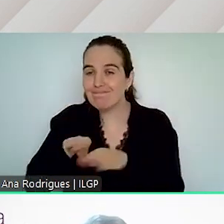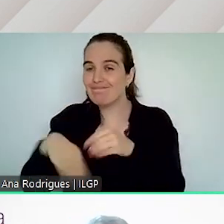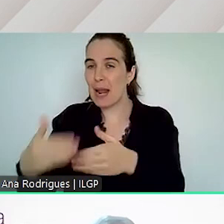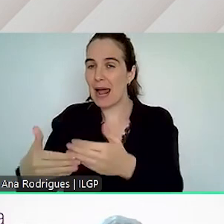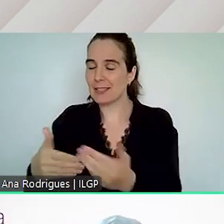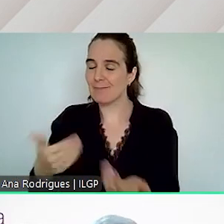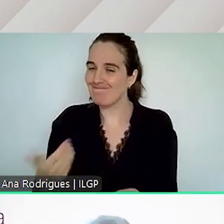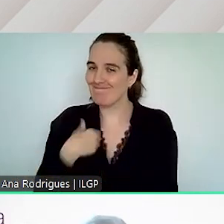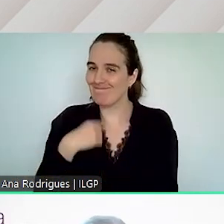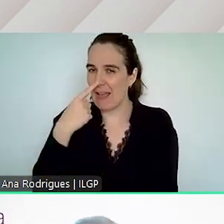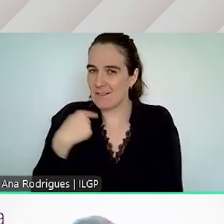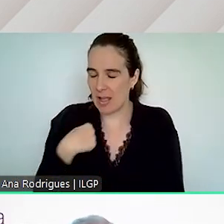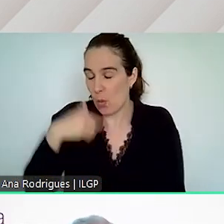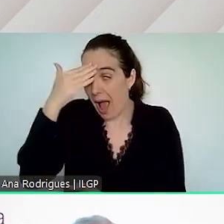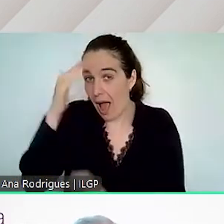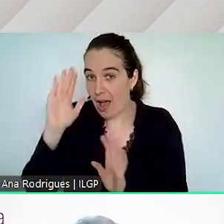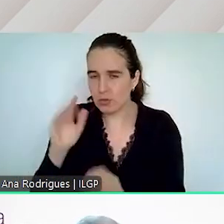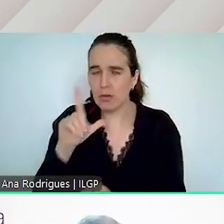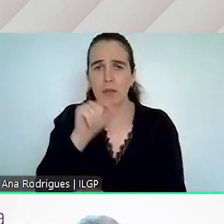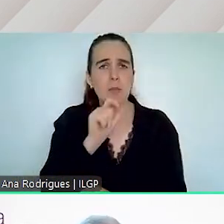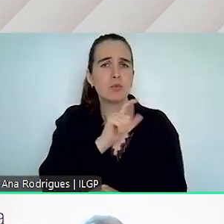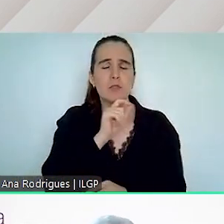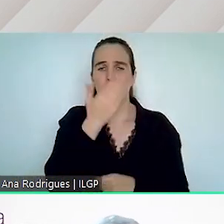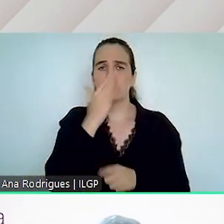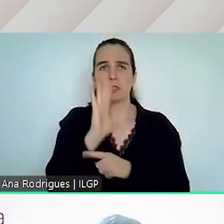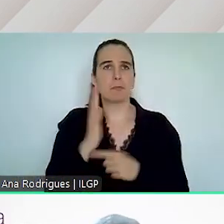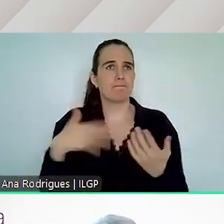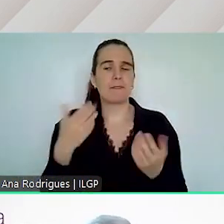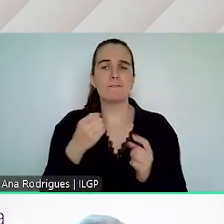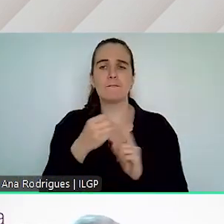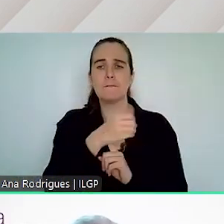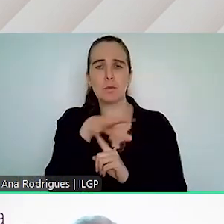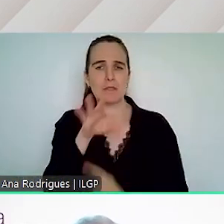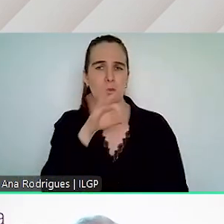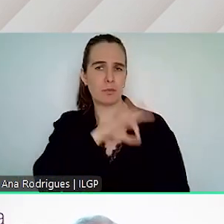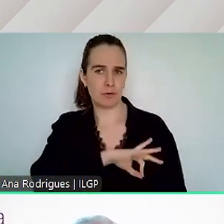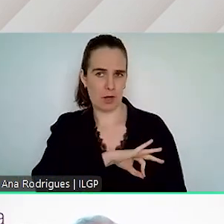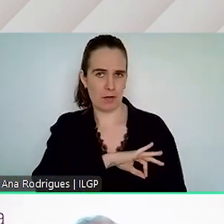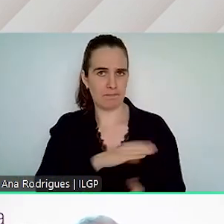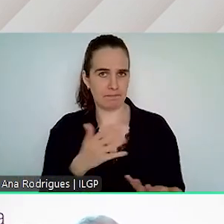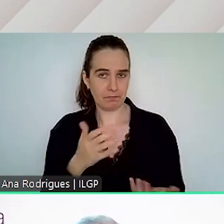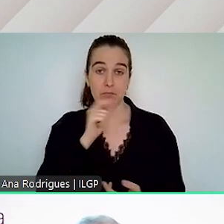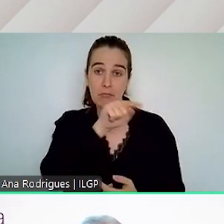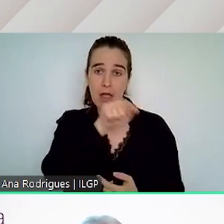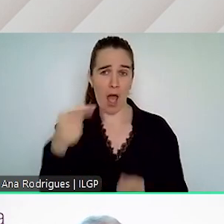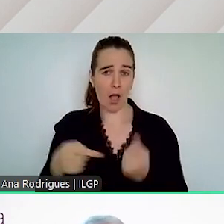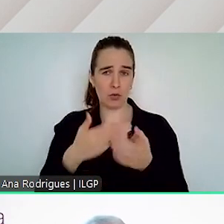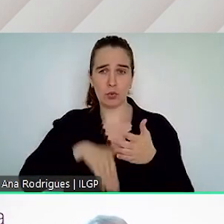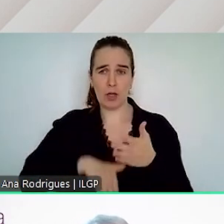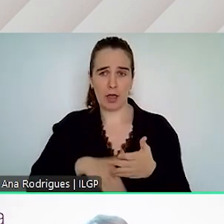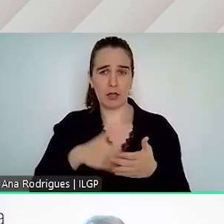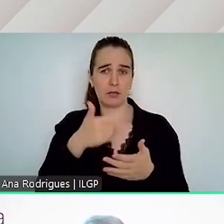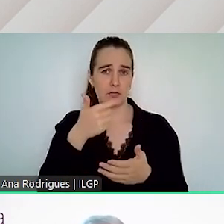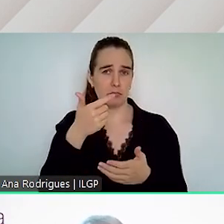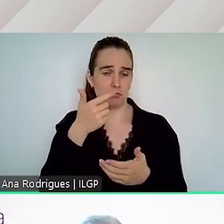E podíamos dar outros exemplos, por exemplo, a formação profissional. Todos nós temos colegas, certamente aqui também estarão, colegas muito estimáveis e que